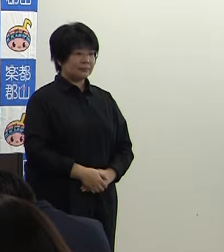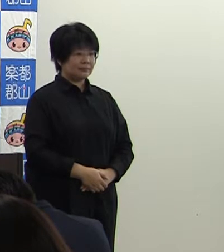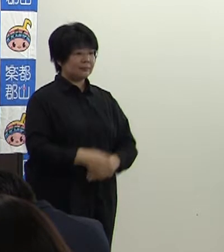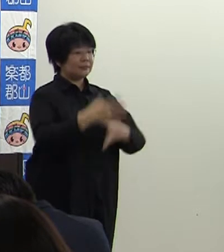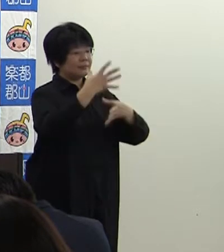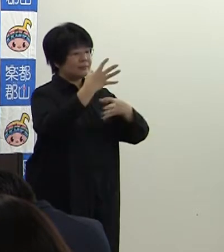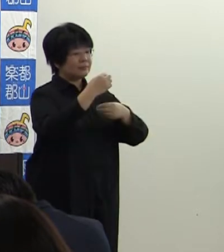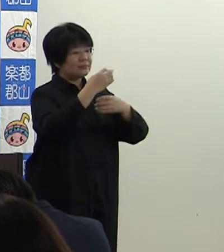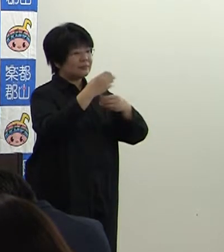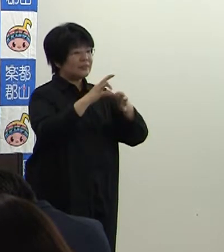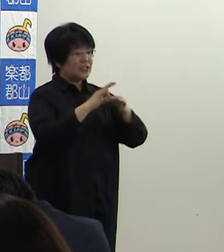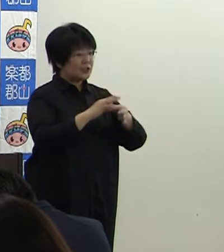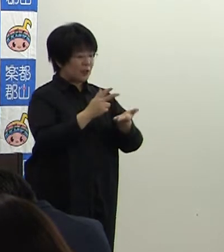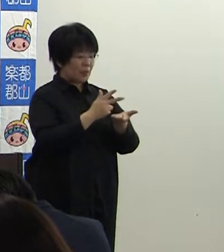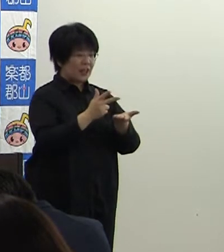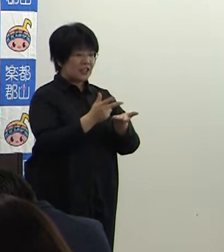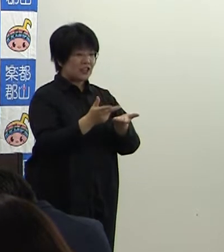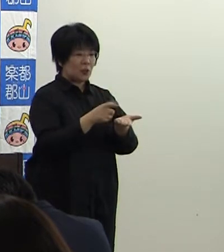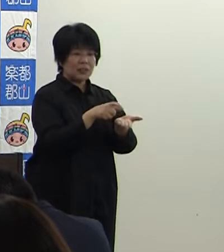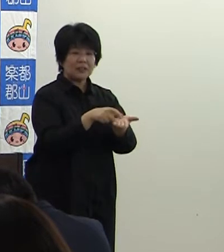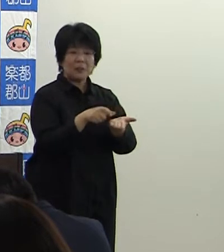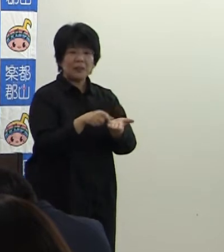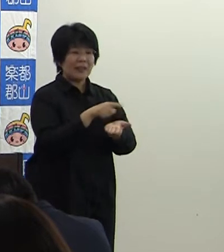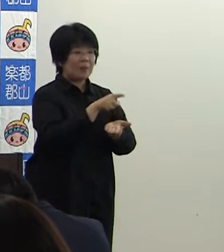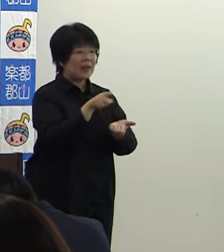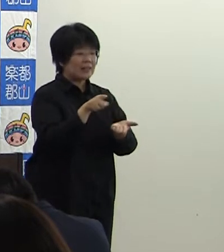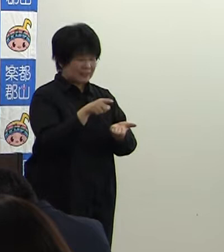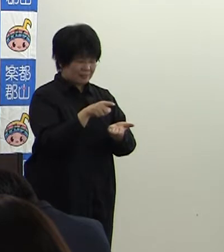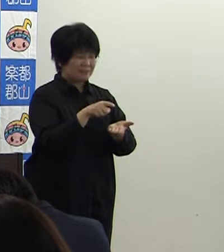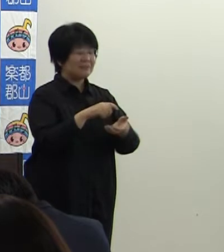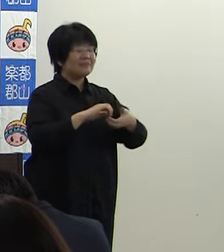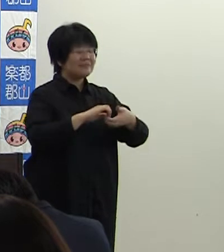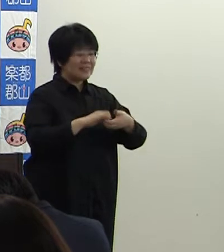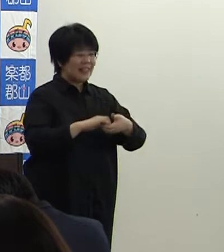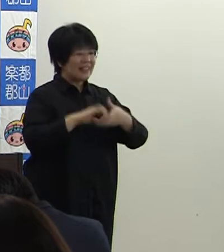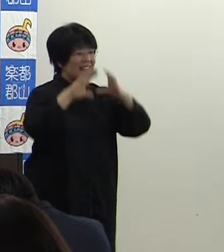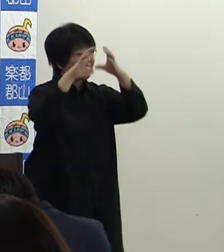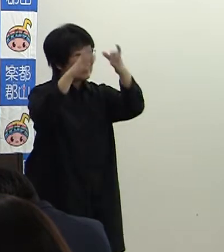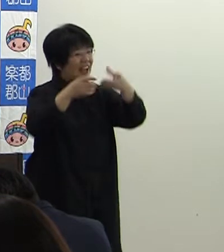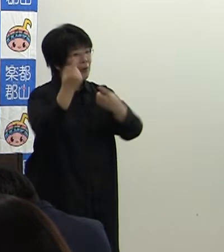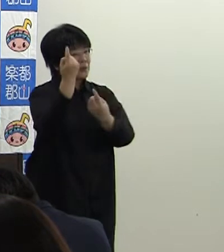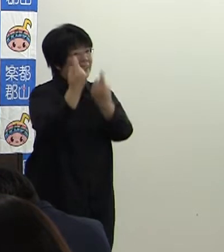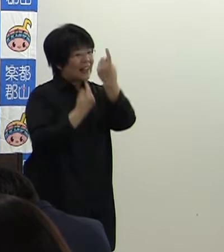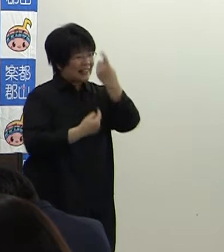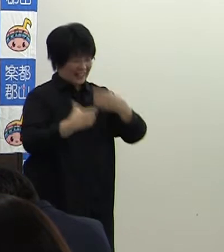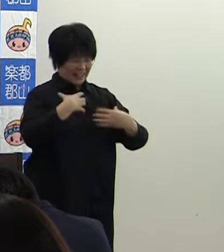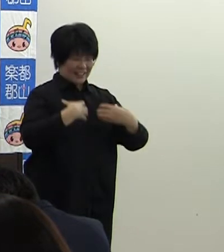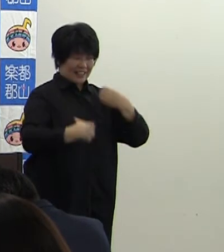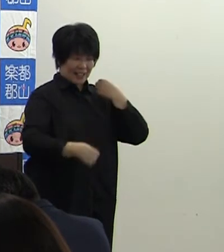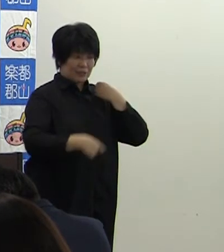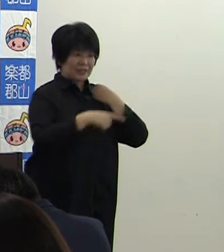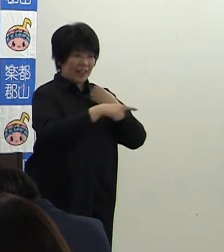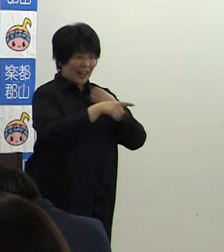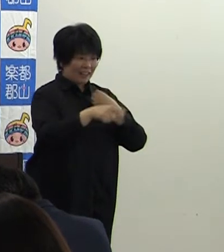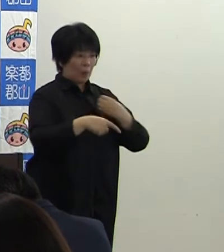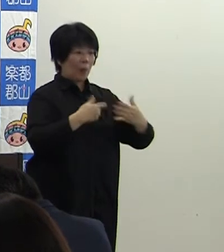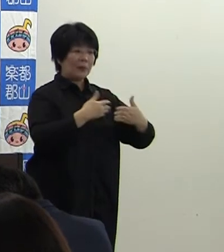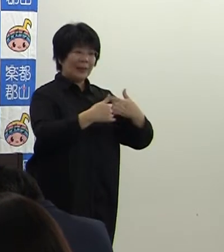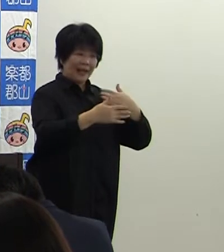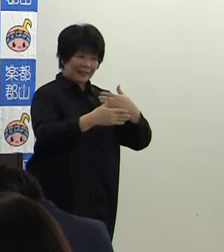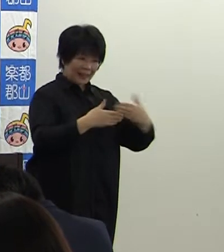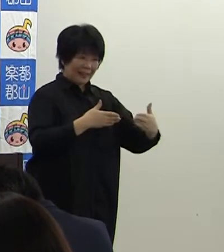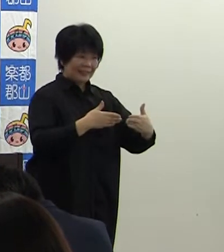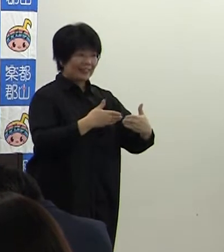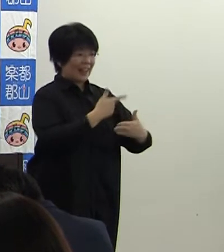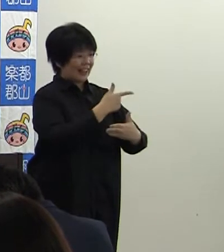ると思いますが、ぜひ学生さんに取材をいただいたり、あるいはこ